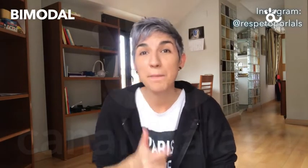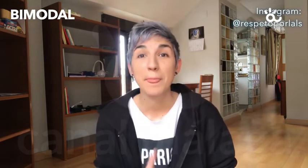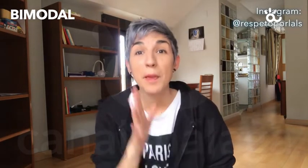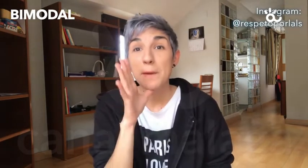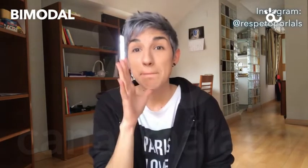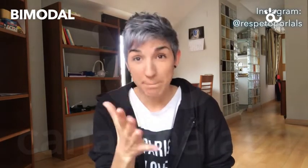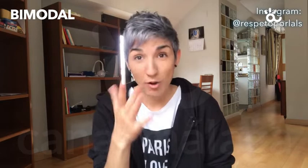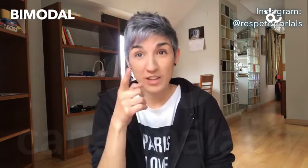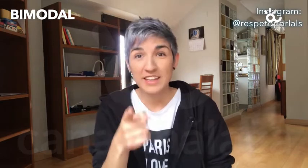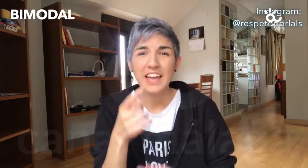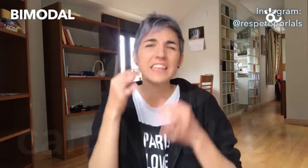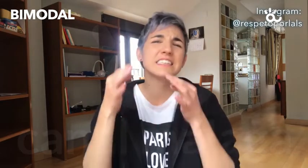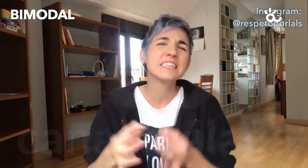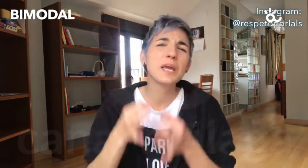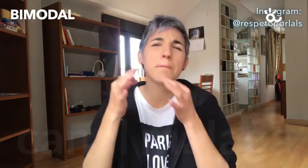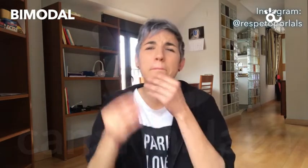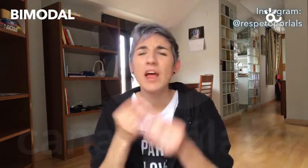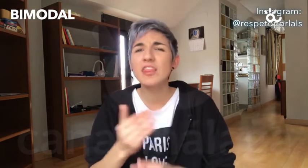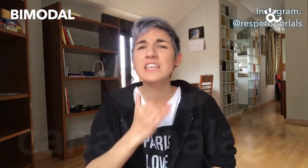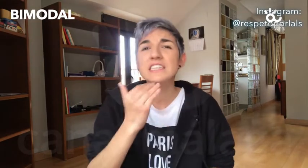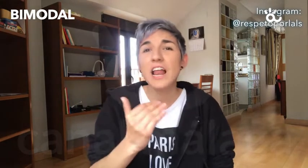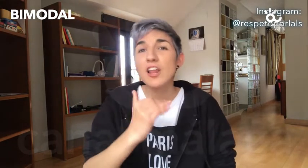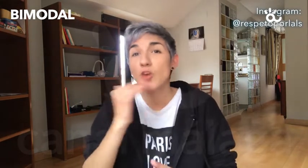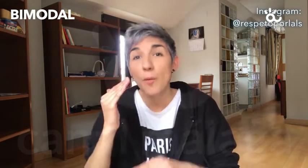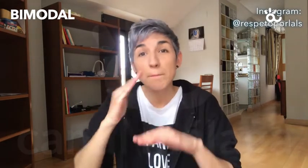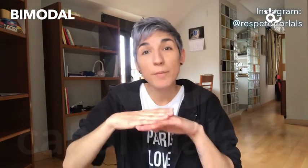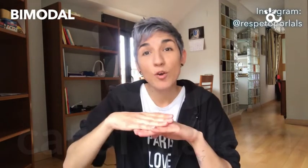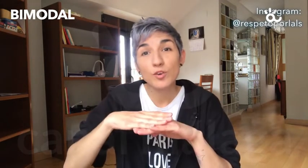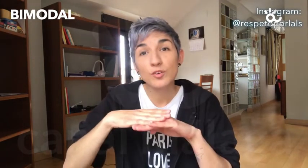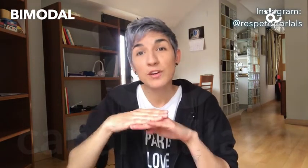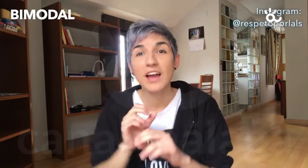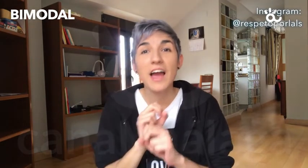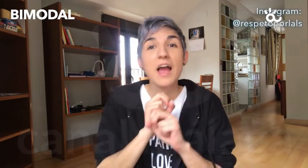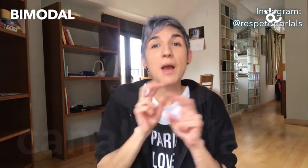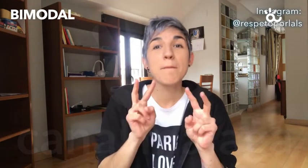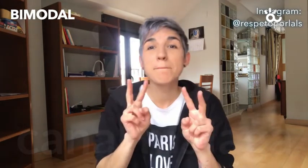durará, porque siempre haces algo por